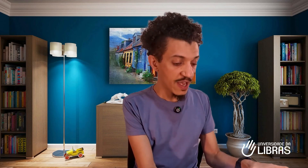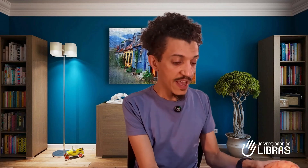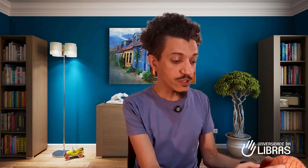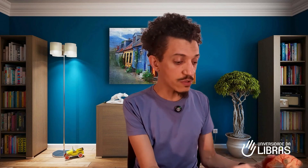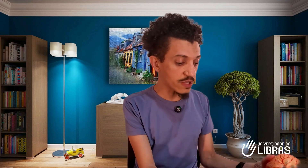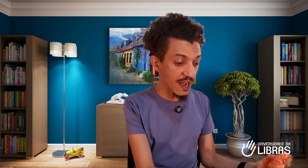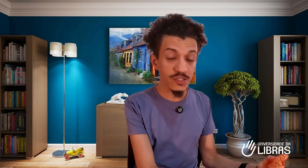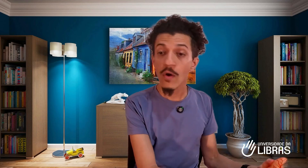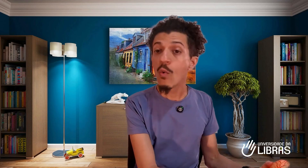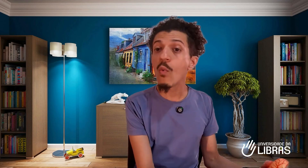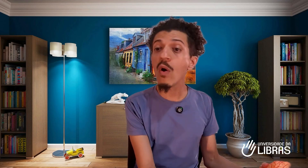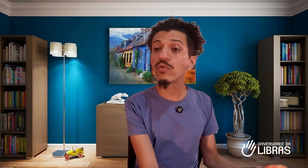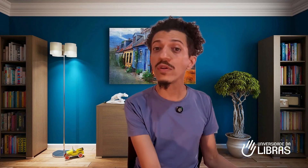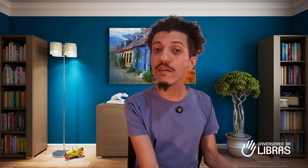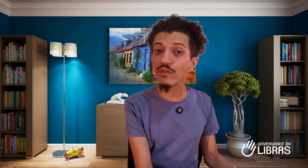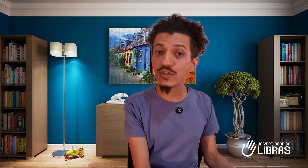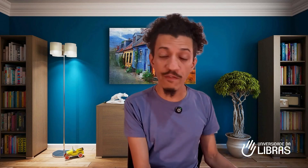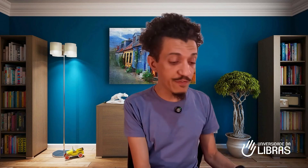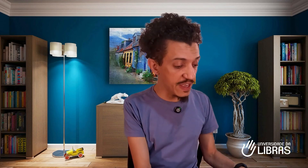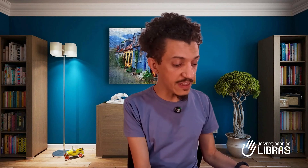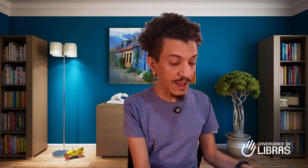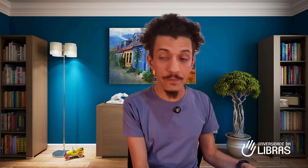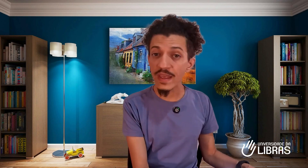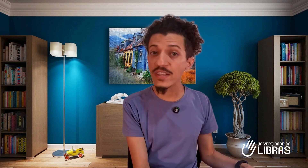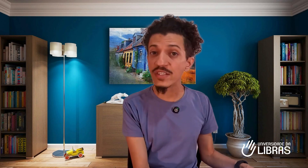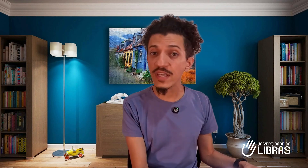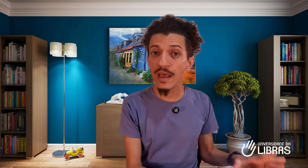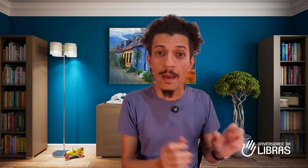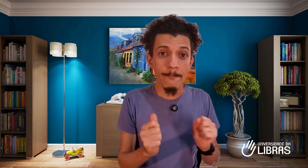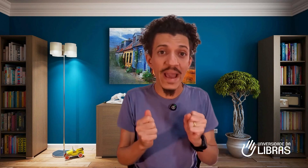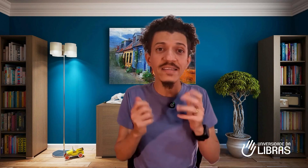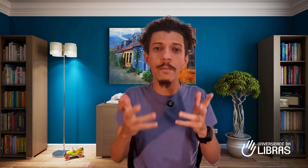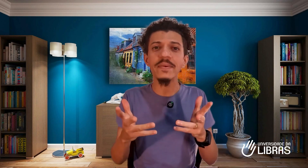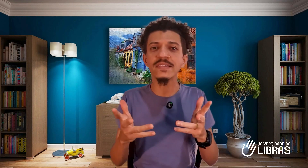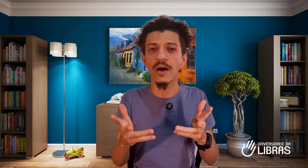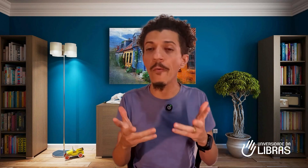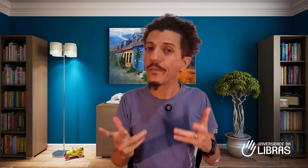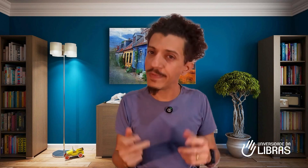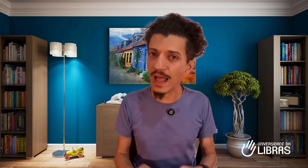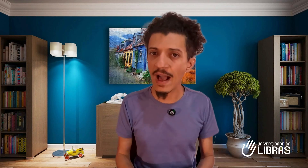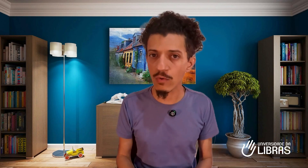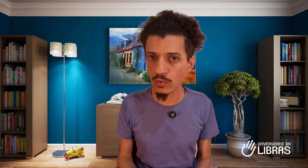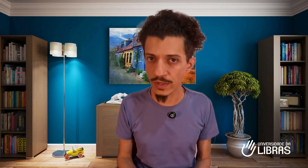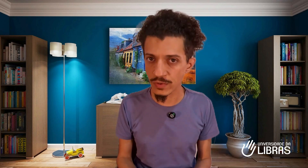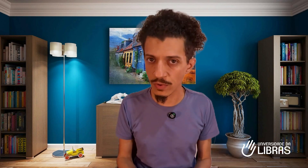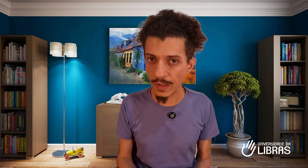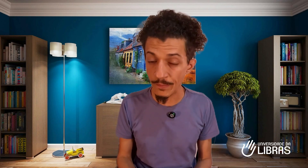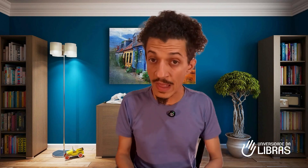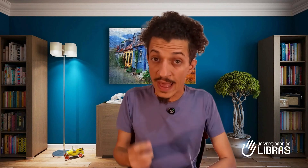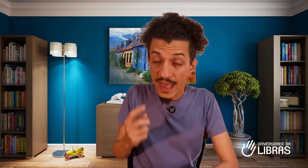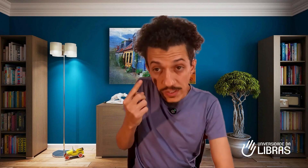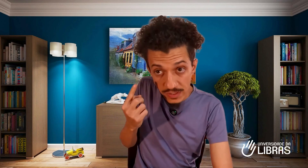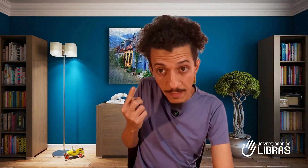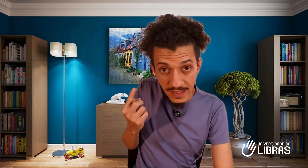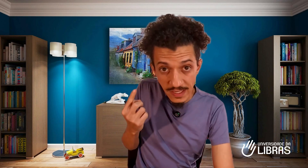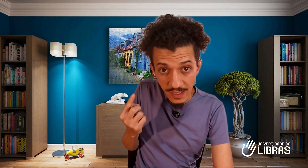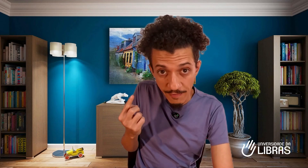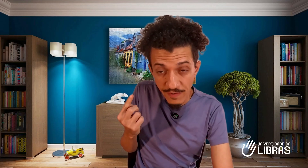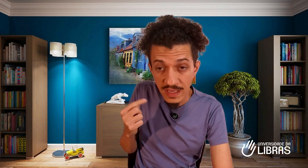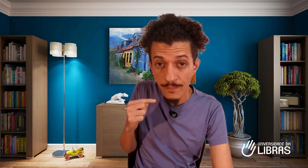Isso traz um outro nível de vida e de percepção na cultura surda. Isso também significa que